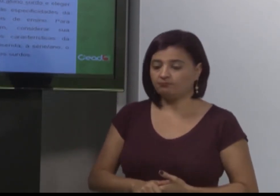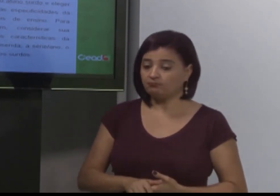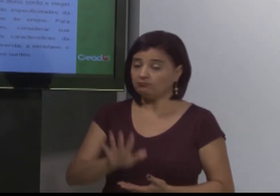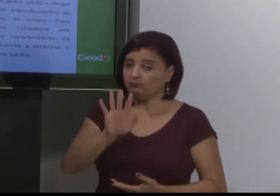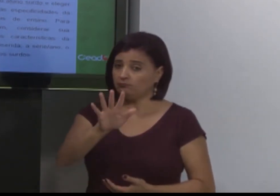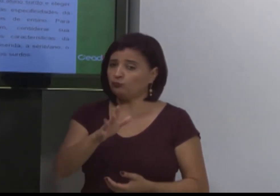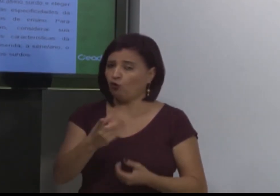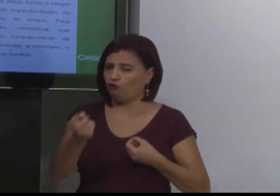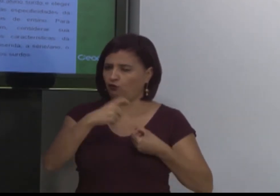aluno?